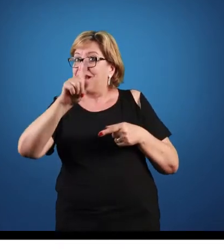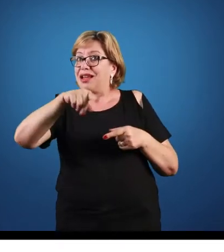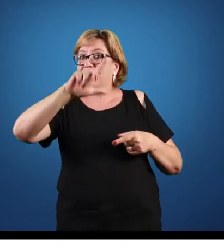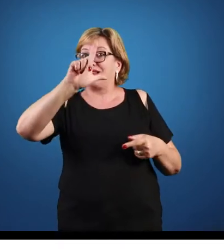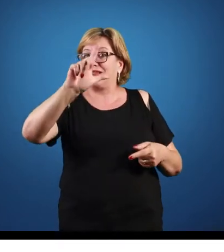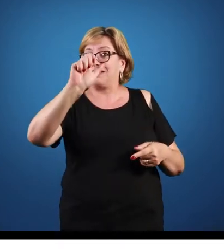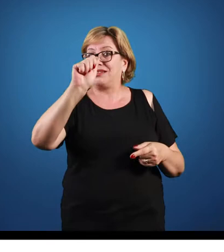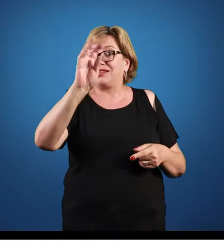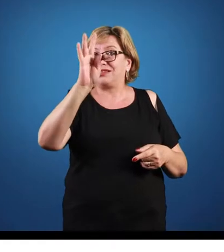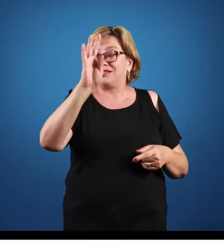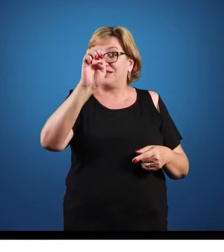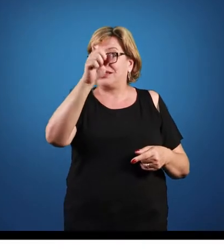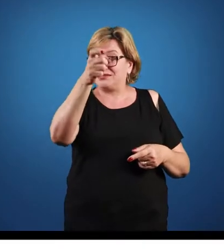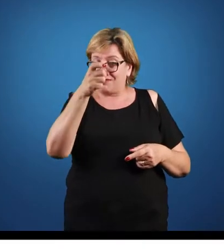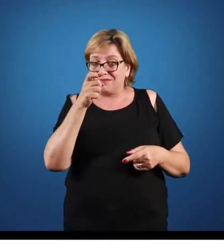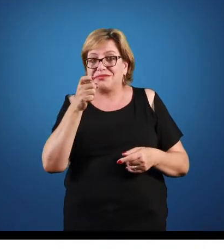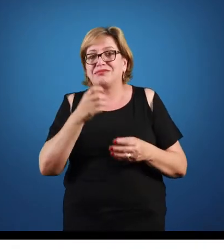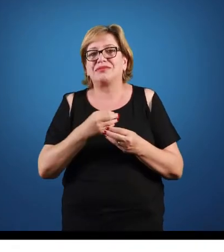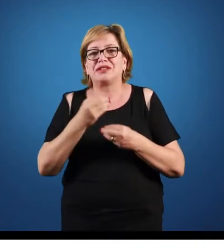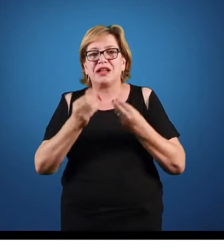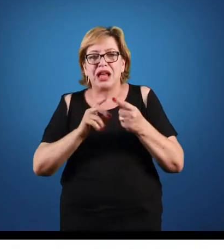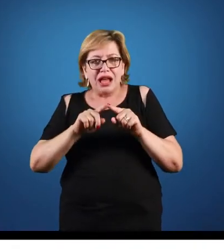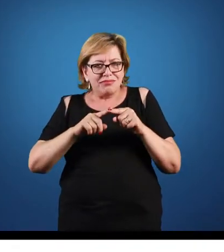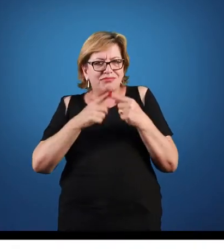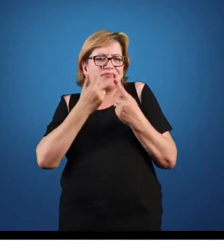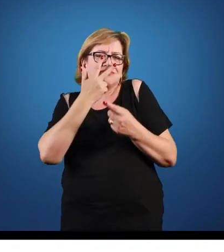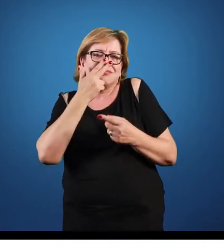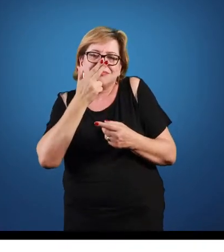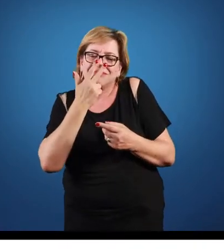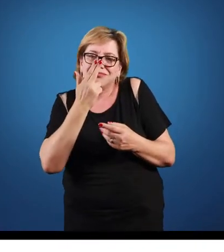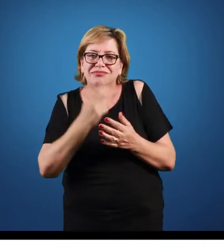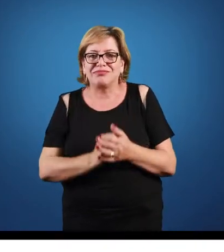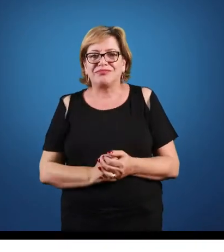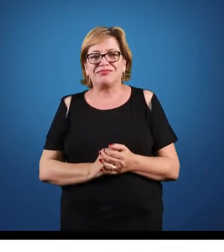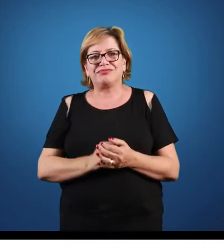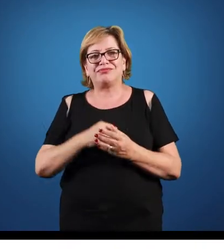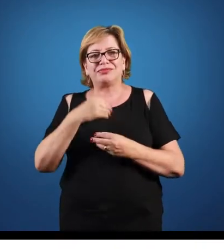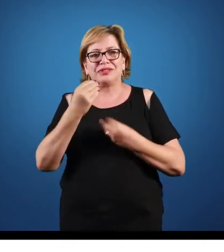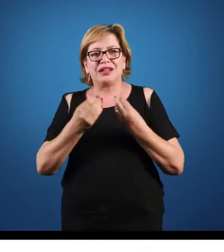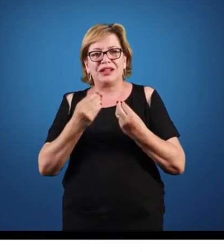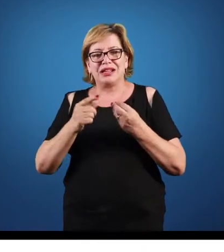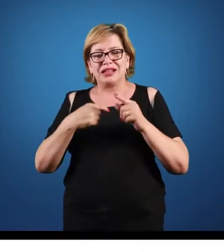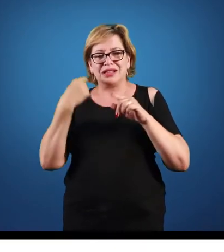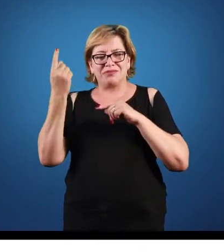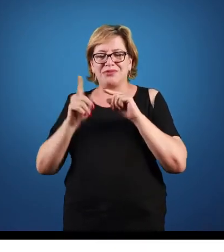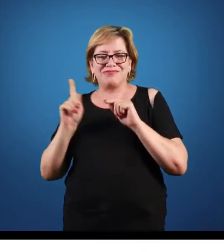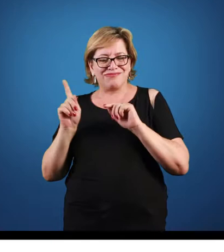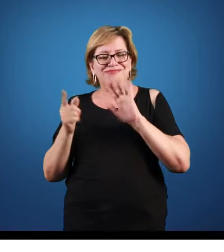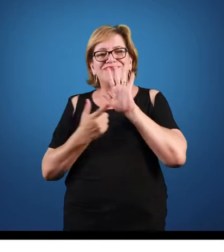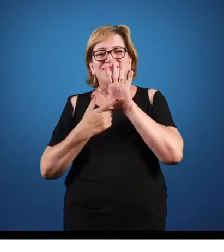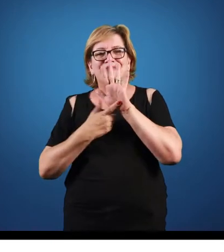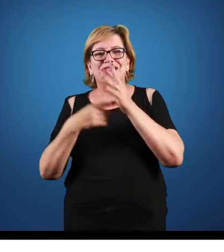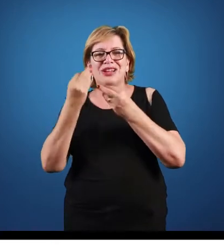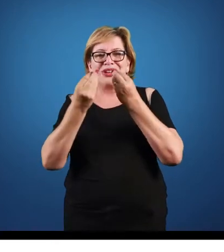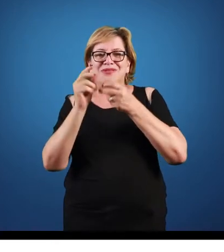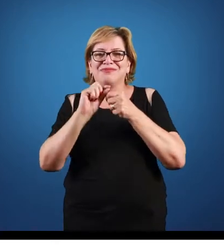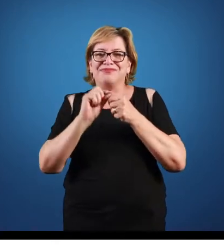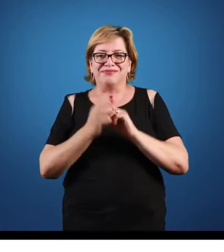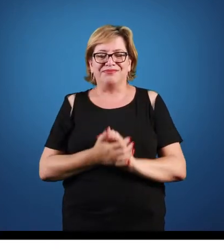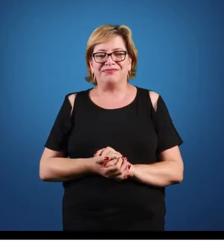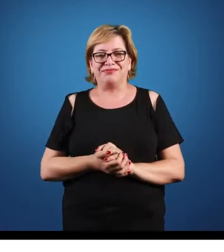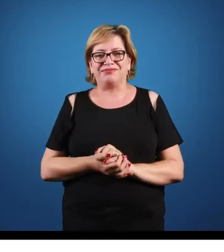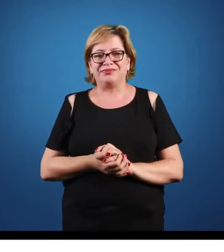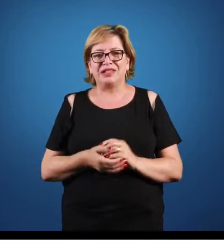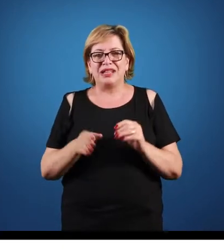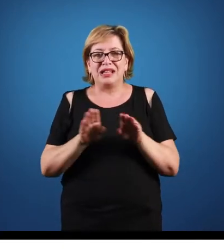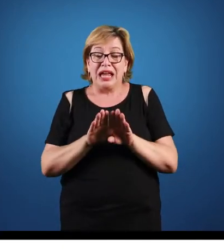parecido e borracha de silicone mas é um processo muito parecido depois é o jornal também passar os detalhes pra vocês é uma